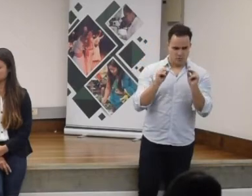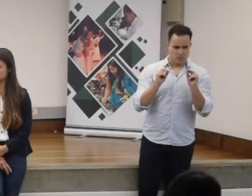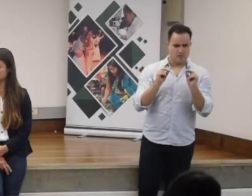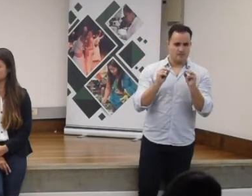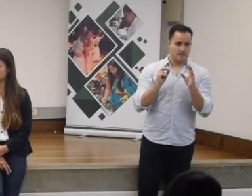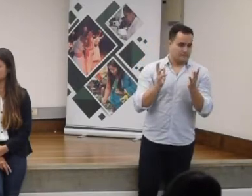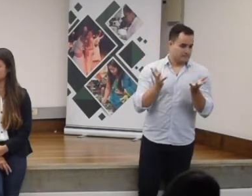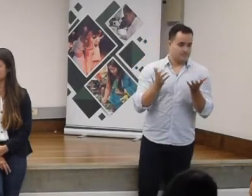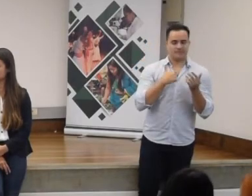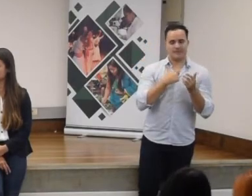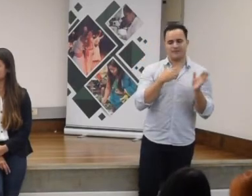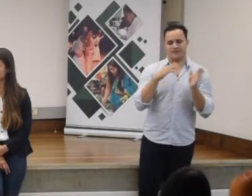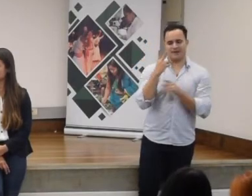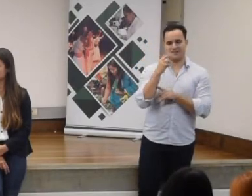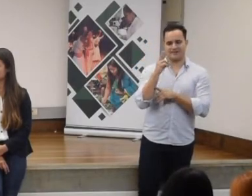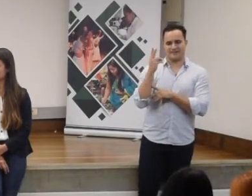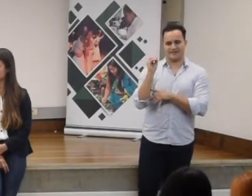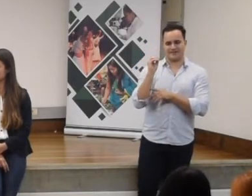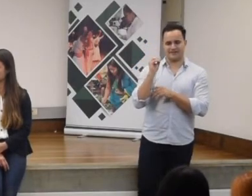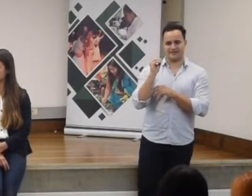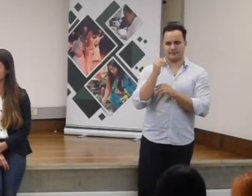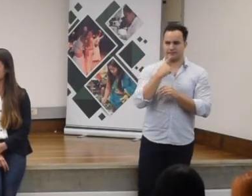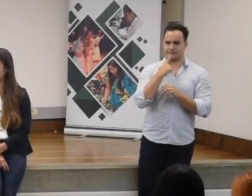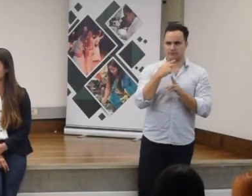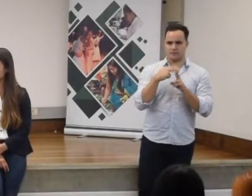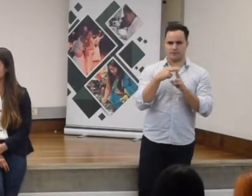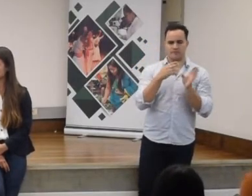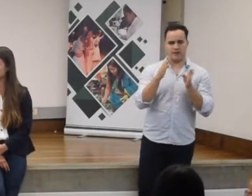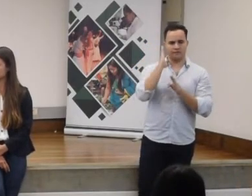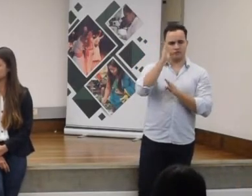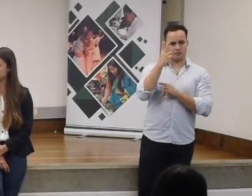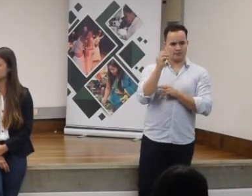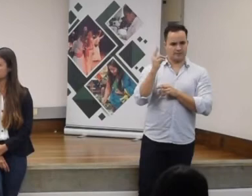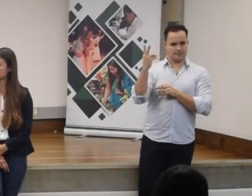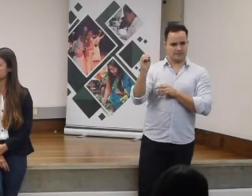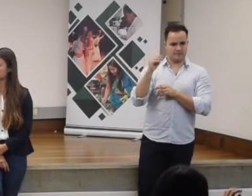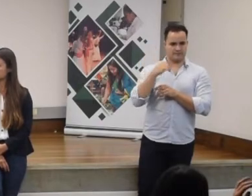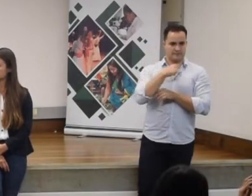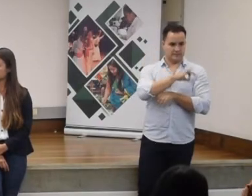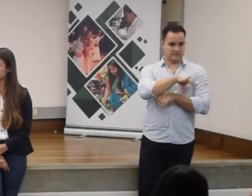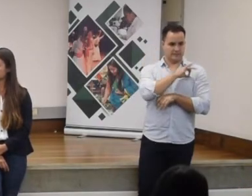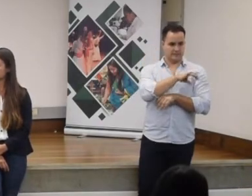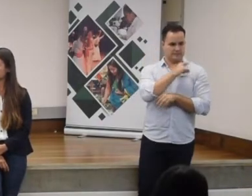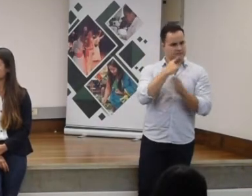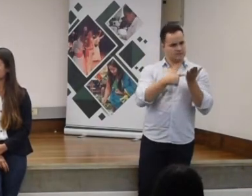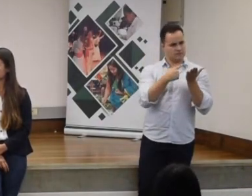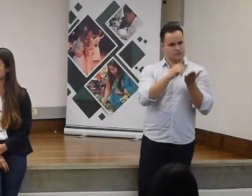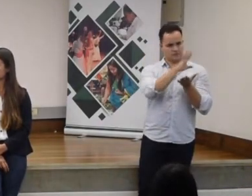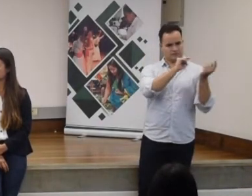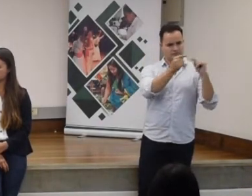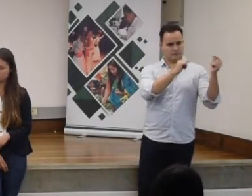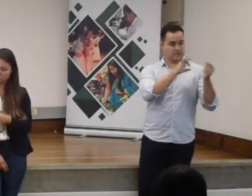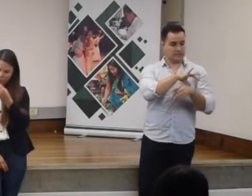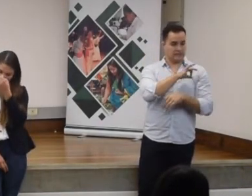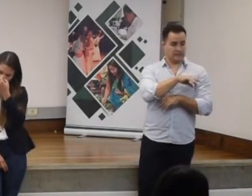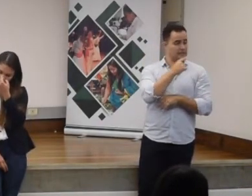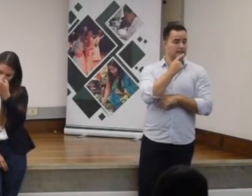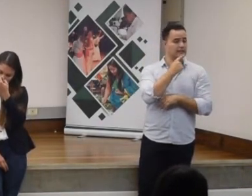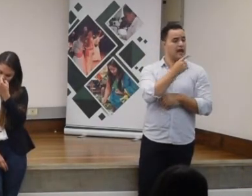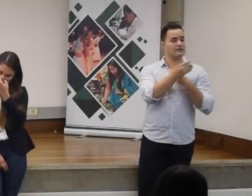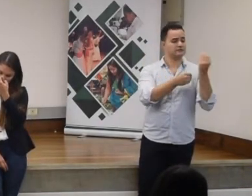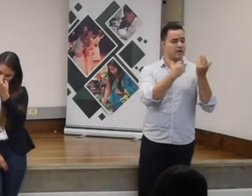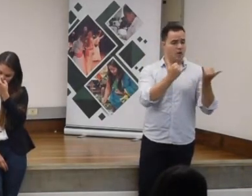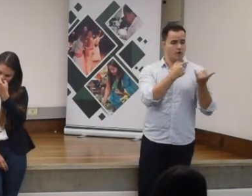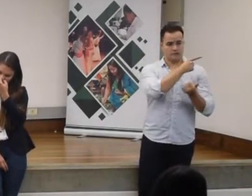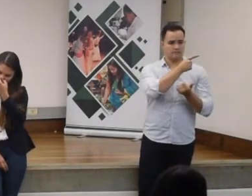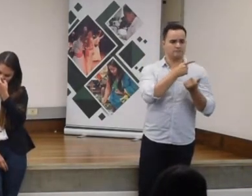ejemplo, el plan 2020, el plan futuro 2020, que está, las discusiones que está teniendo Chile. Miren Chile que está haciendo, abrió espacios